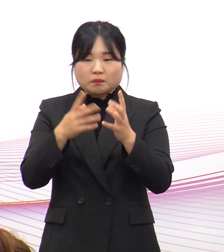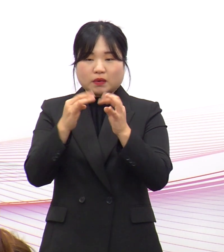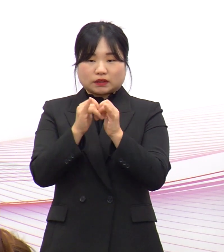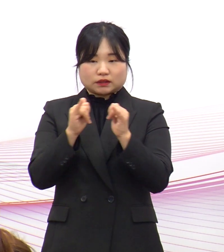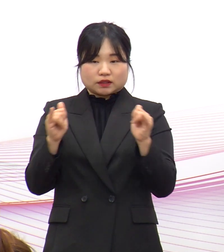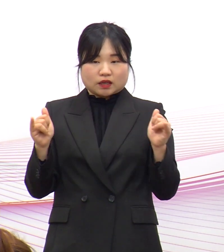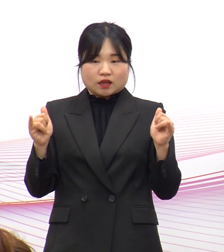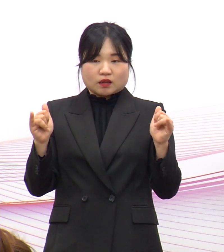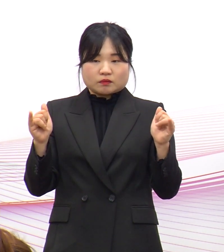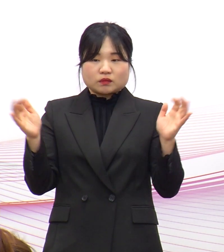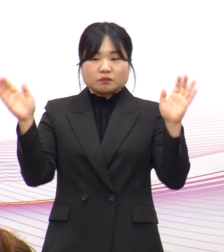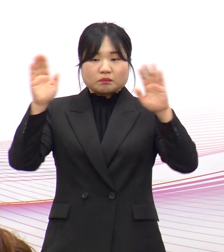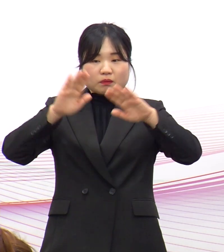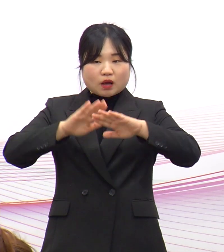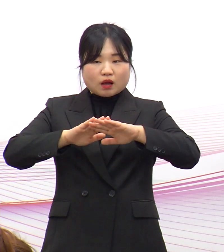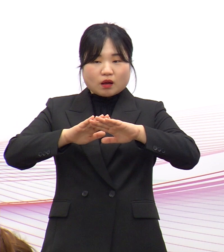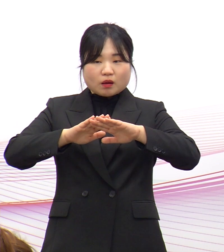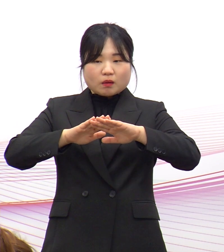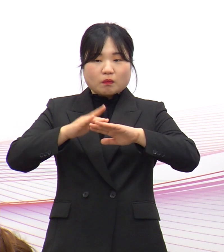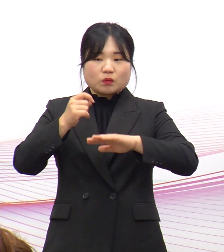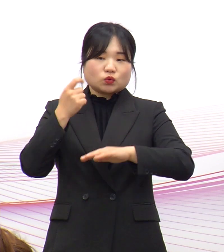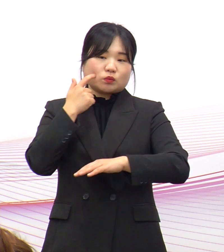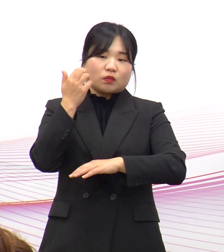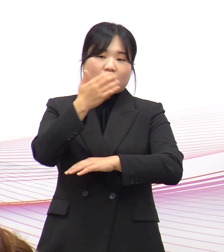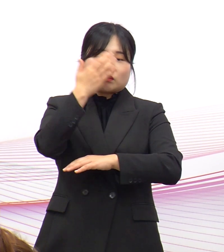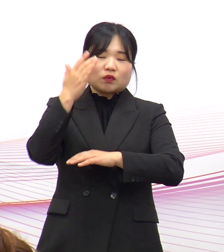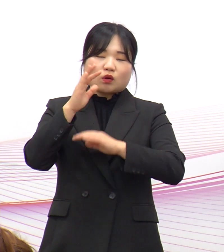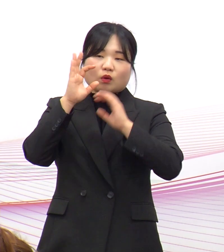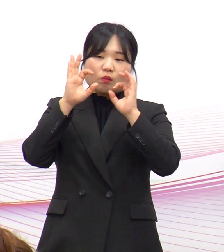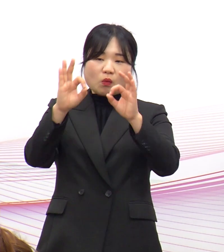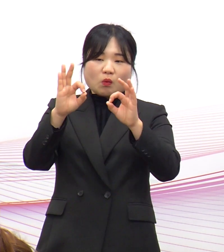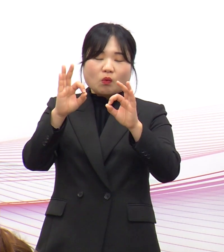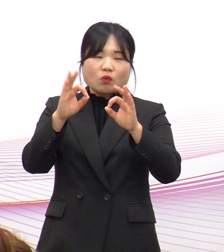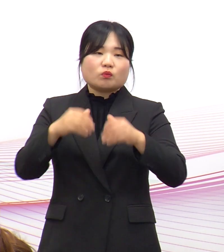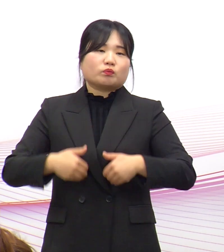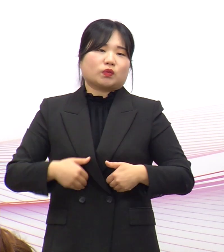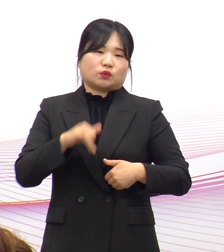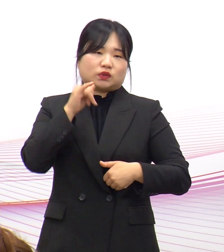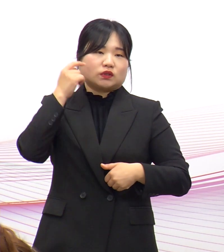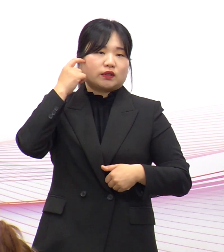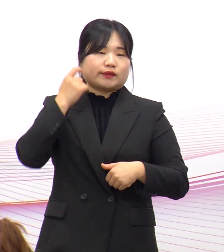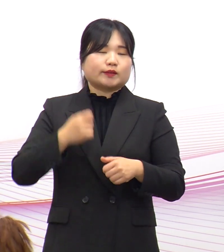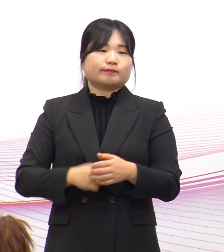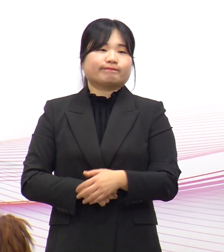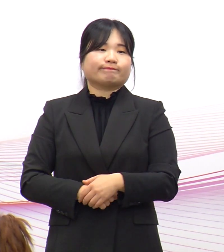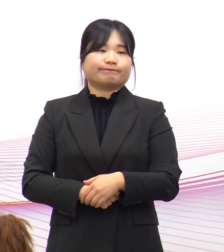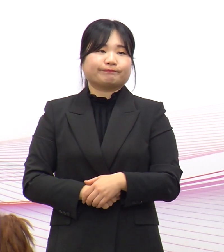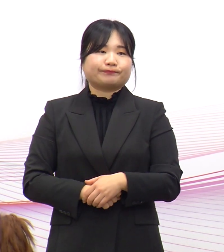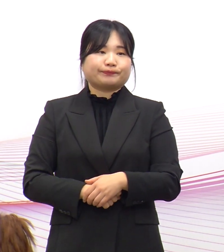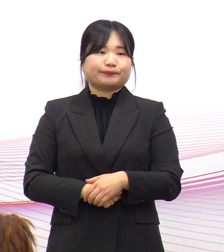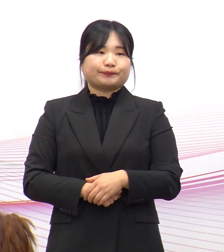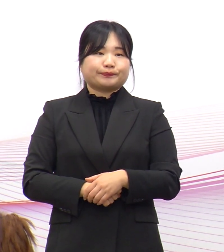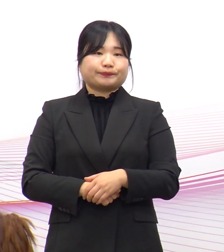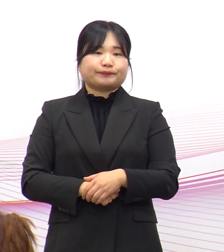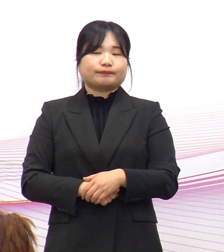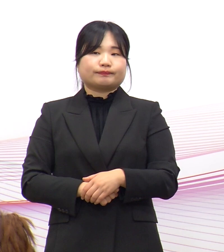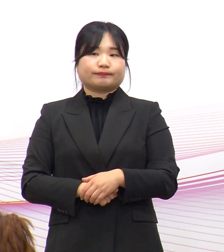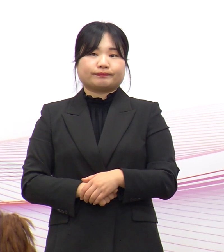국민들에게 밤에 그래도 좀 아름답고 이런 걸 좀 보여줘야 되지 않겠나 이런 생각을 갖고 있습니다.